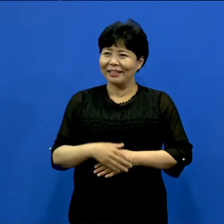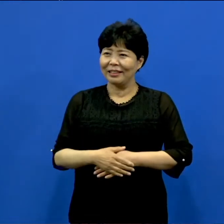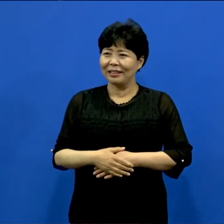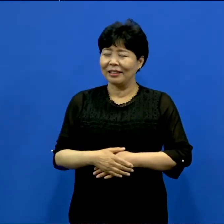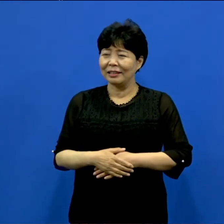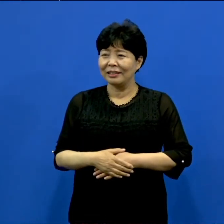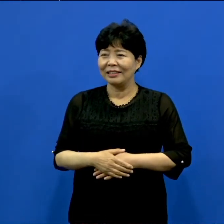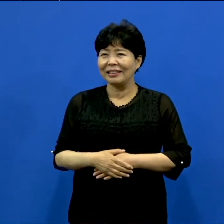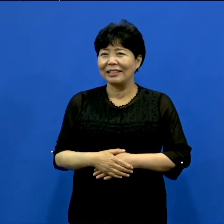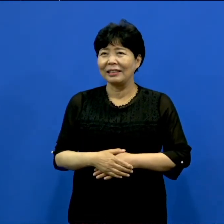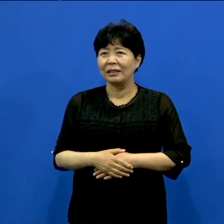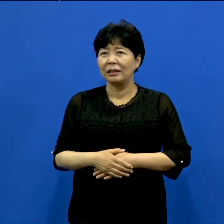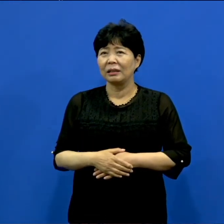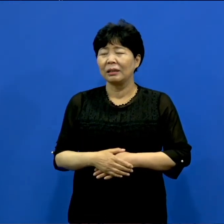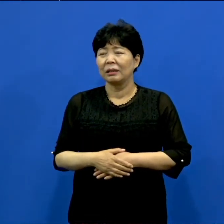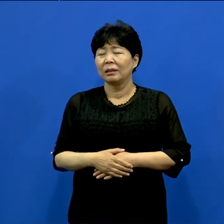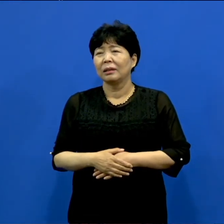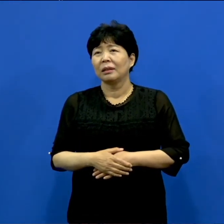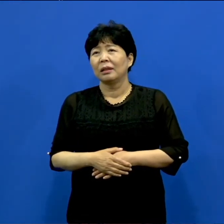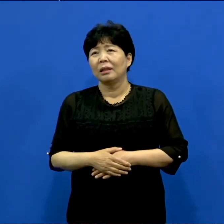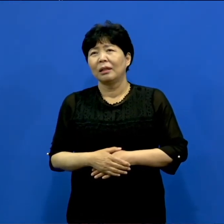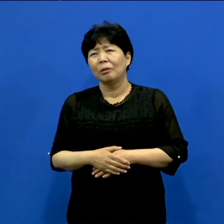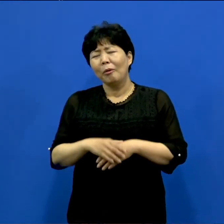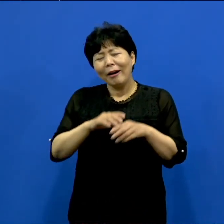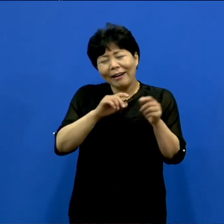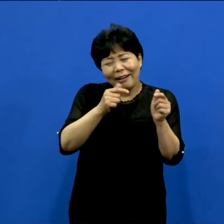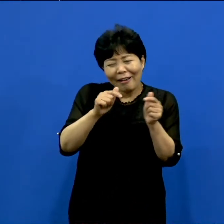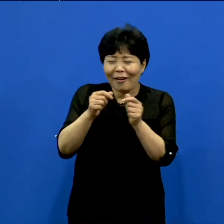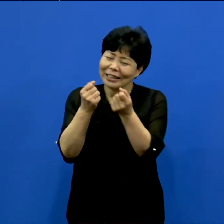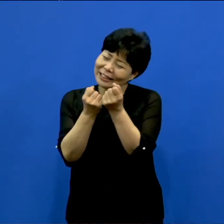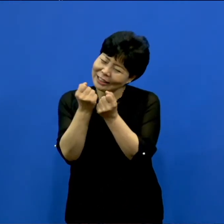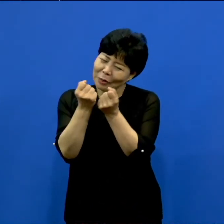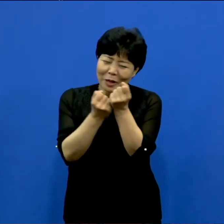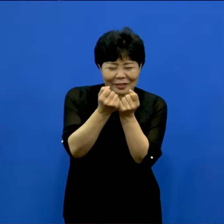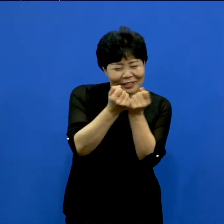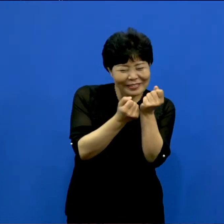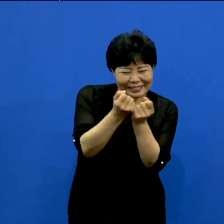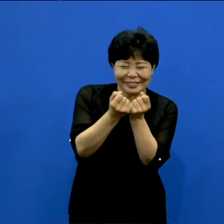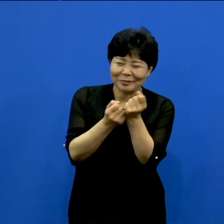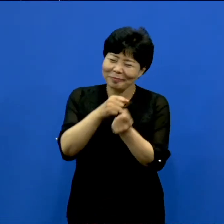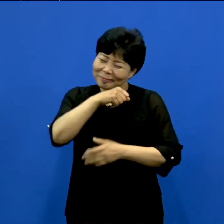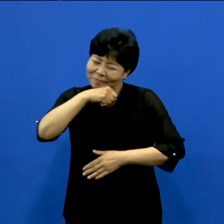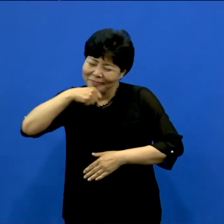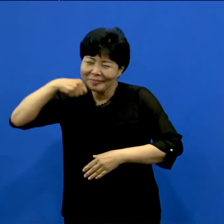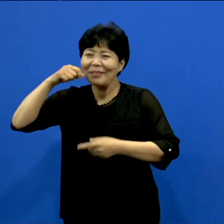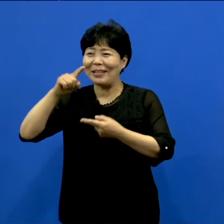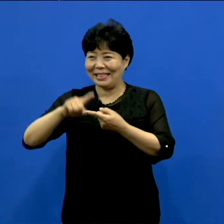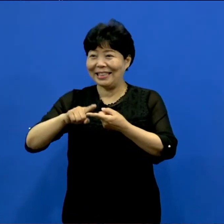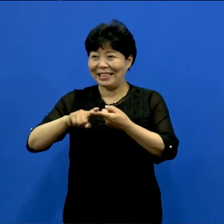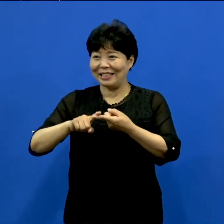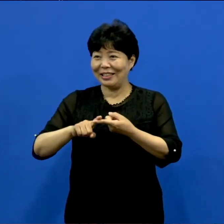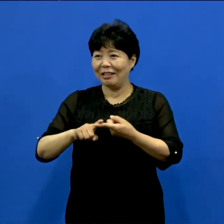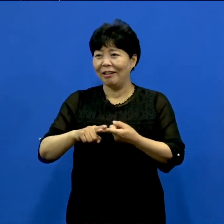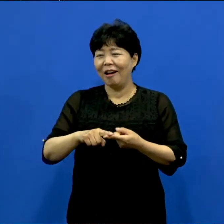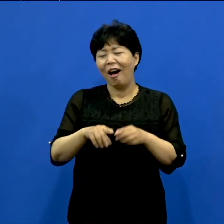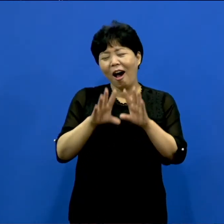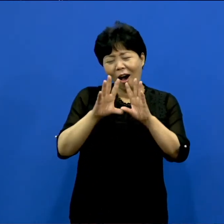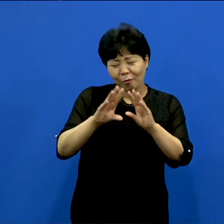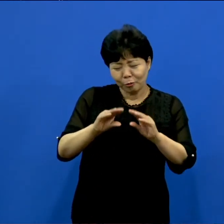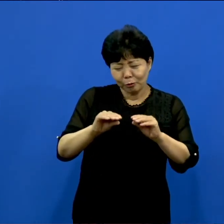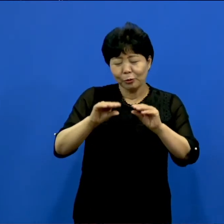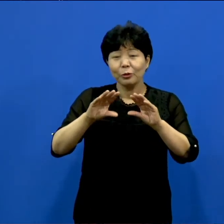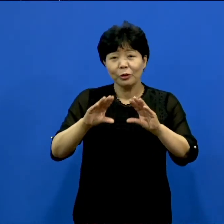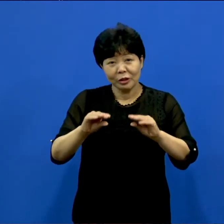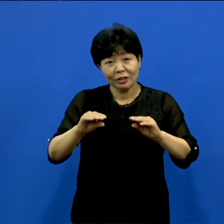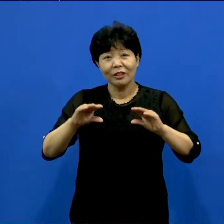막 급바속촉하고 뭐 어떻게 요즘 뭐 그렇게 막 하대요. 막 너무 부드럽고 그러면서도